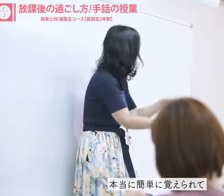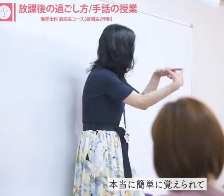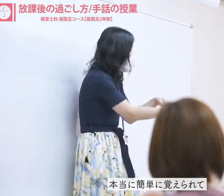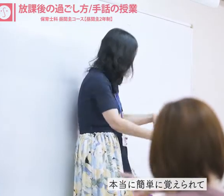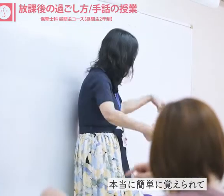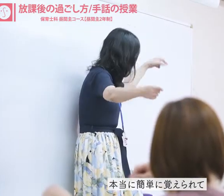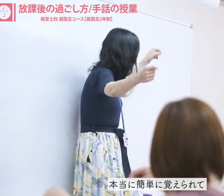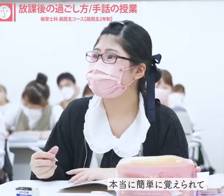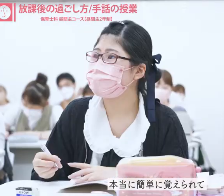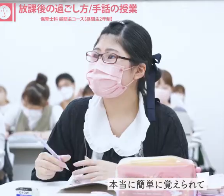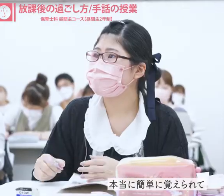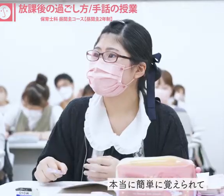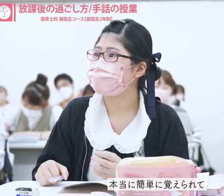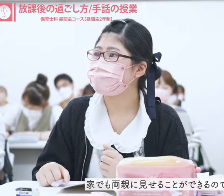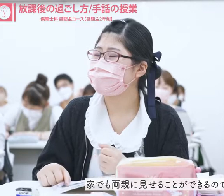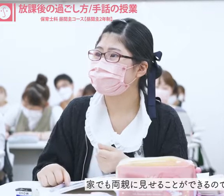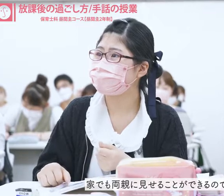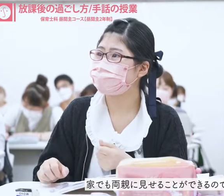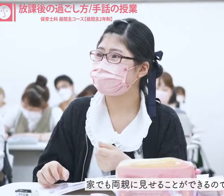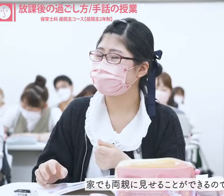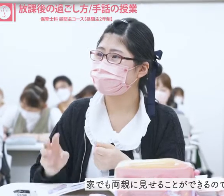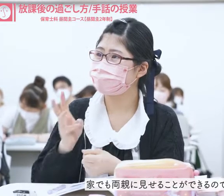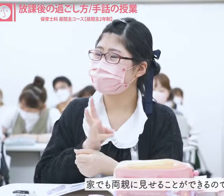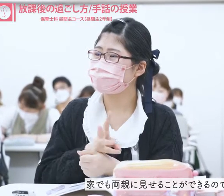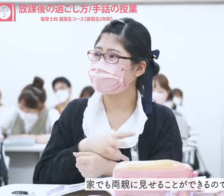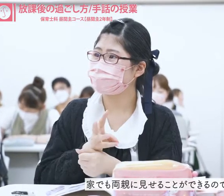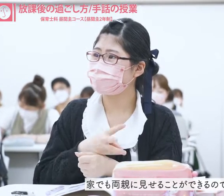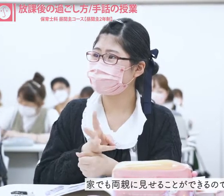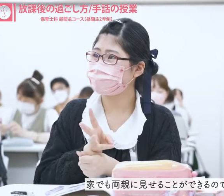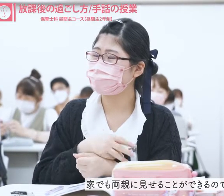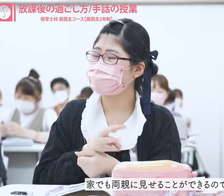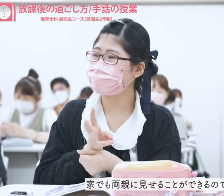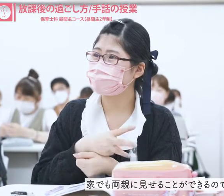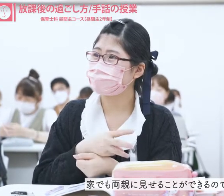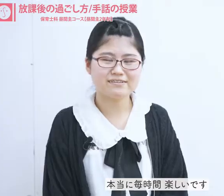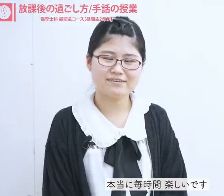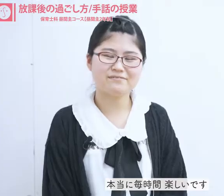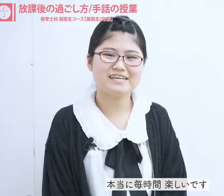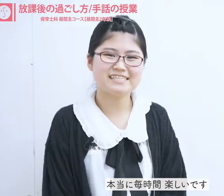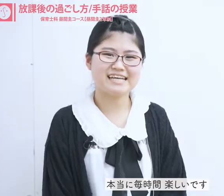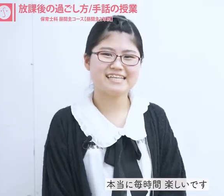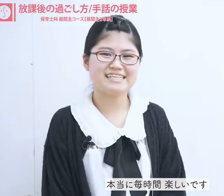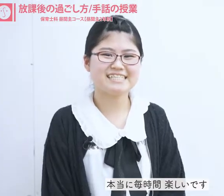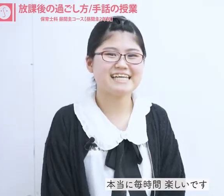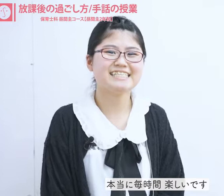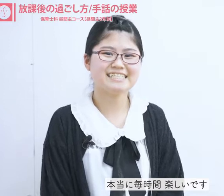当に簡単に覚えれて、家とかでも両親とかに見せれることができるので本当に毎時間楽しいです。